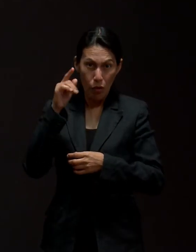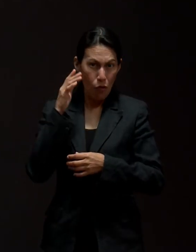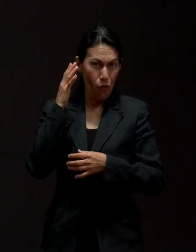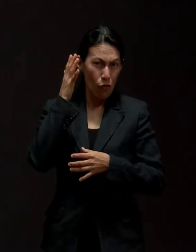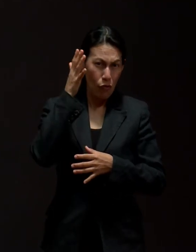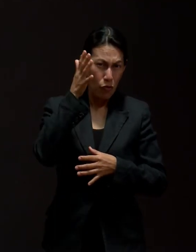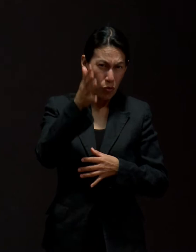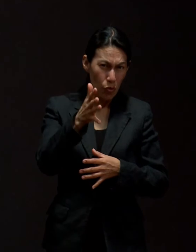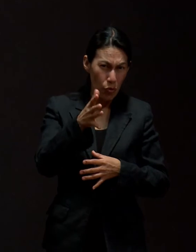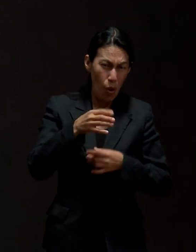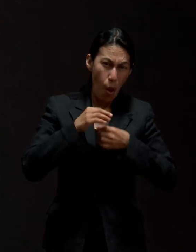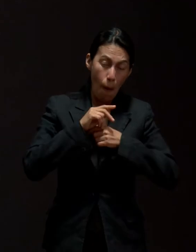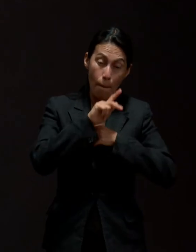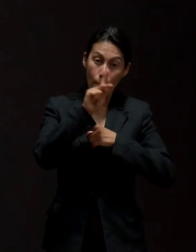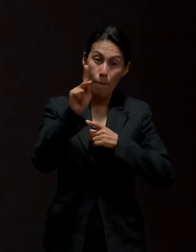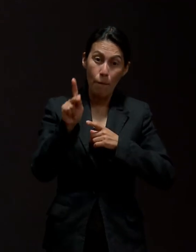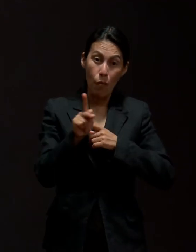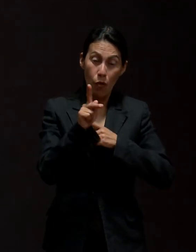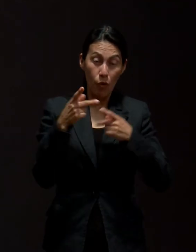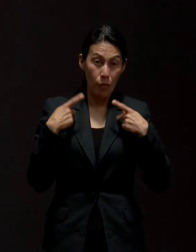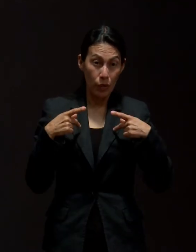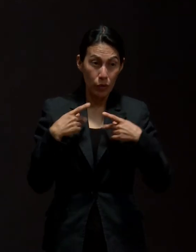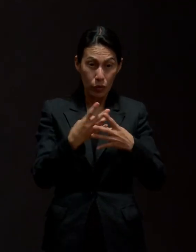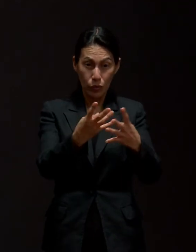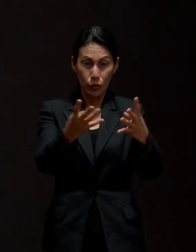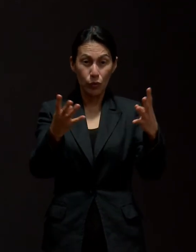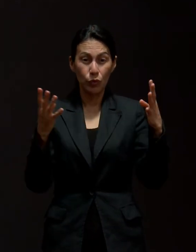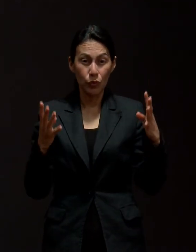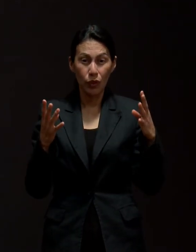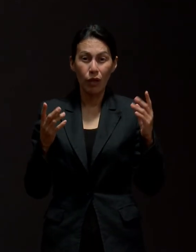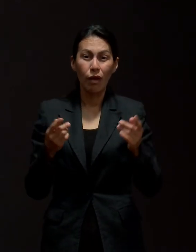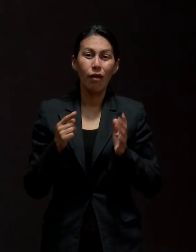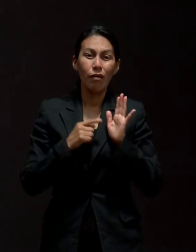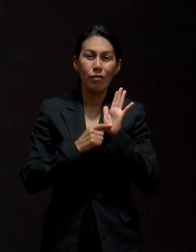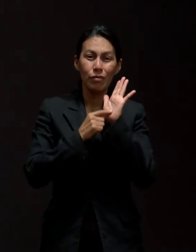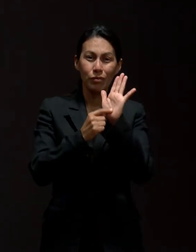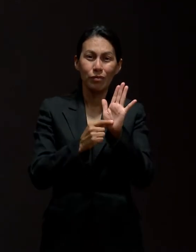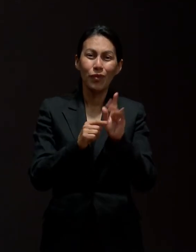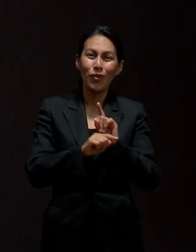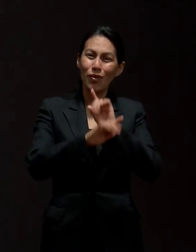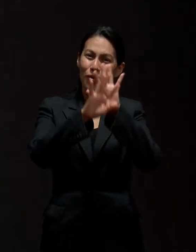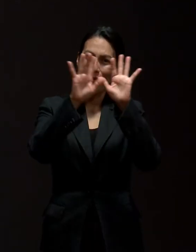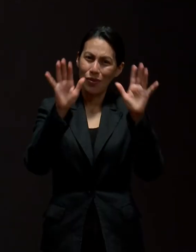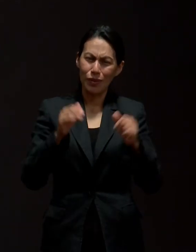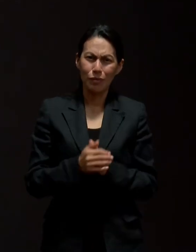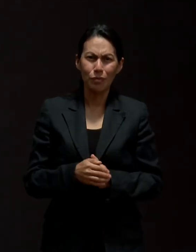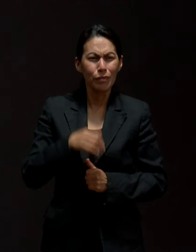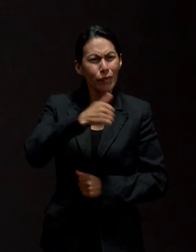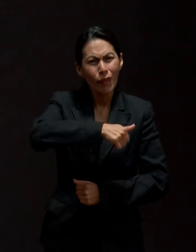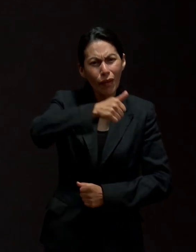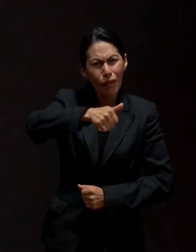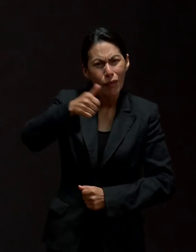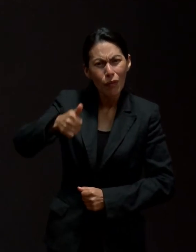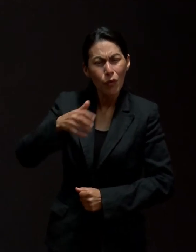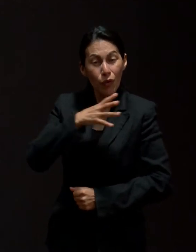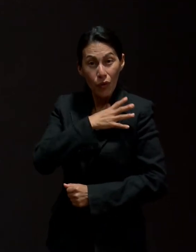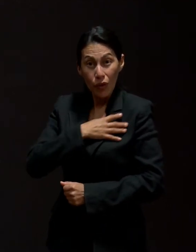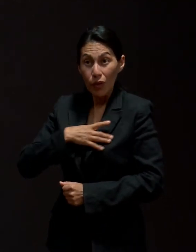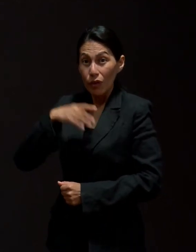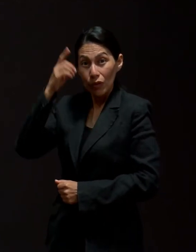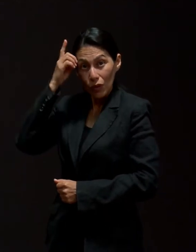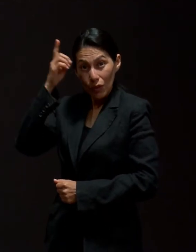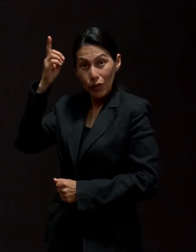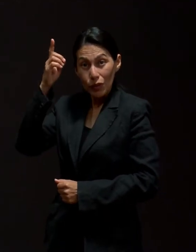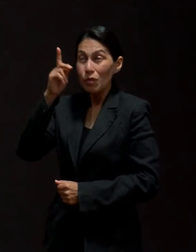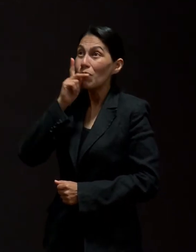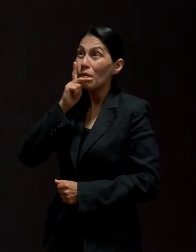para darle gloria a su nombre. Porque somos hijos de nuestro Padre Celestial, aunque estamos aquí en